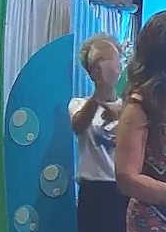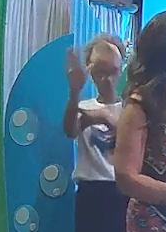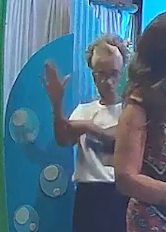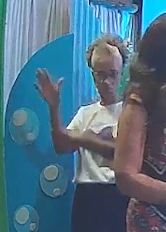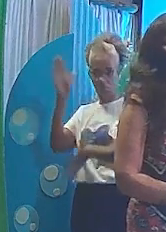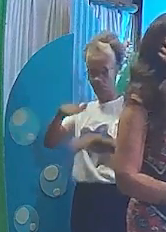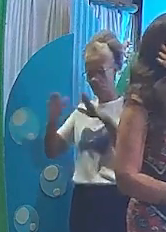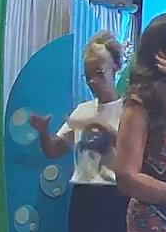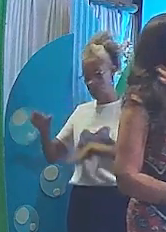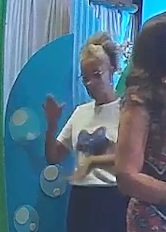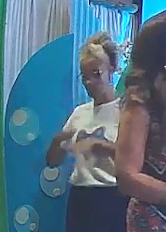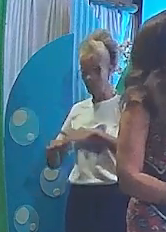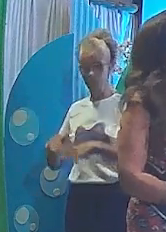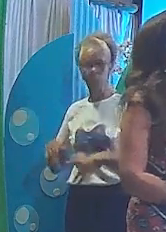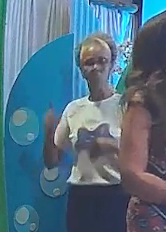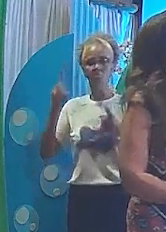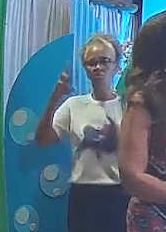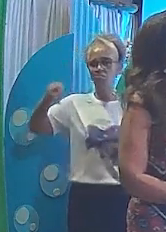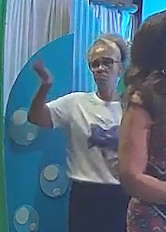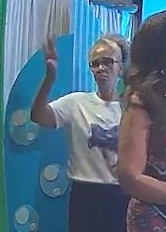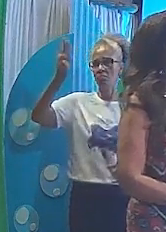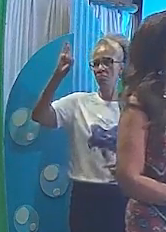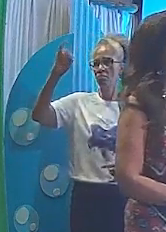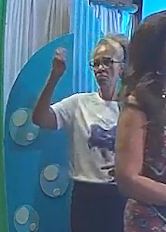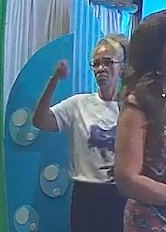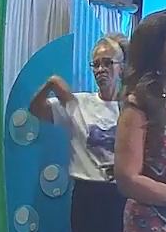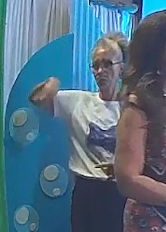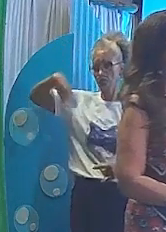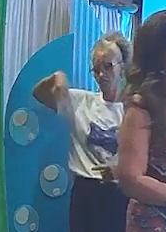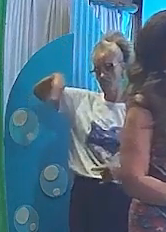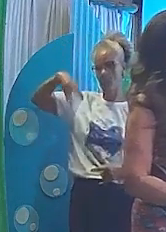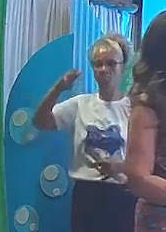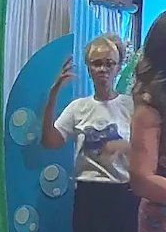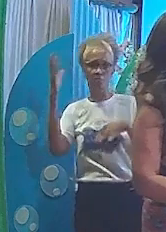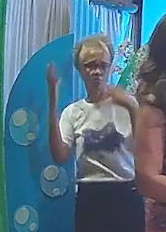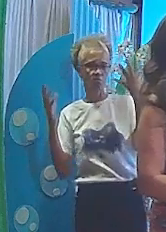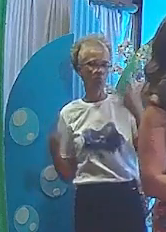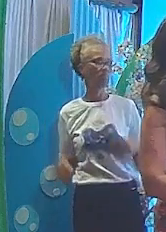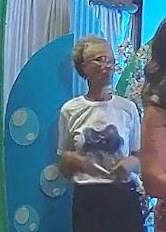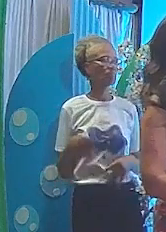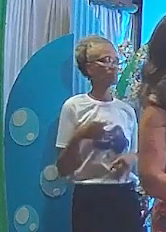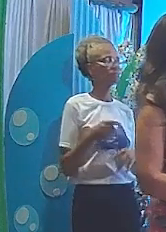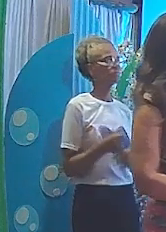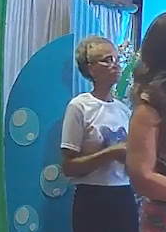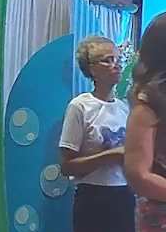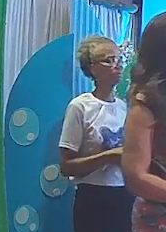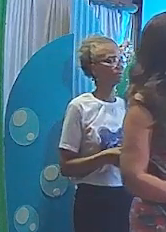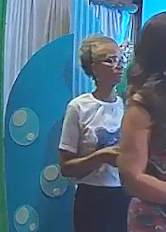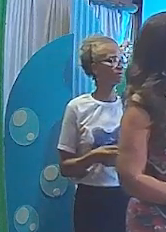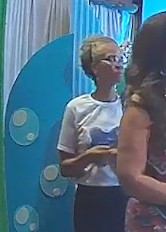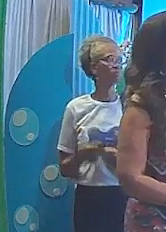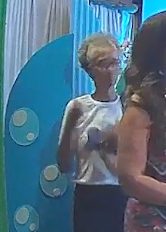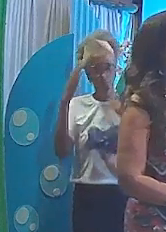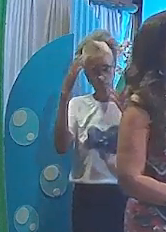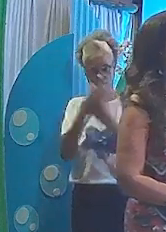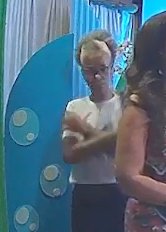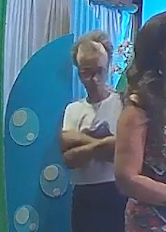samba Tatuapé, que homenageou Mata de São João no carnaval desse ano. Bahia Gás, mandou um abraço lá para Gavaza, a